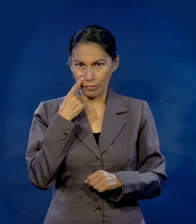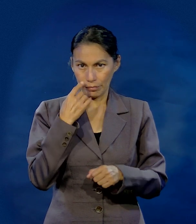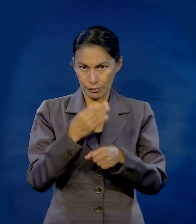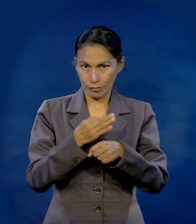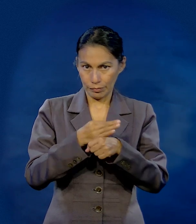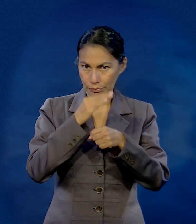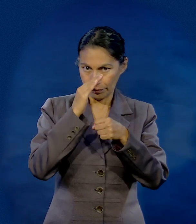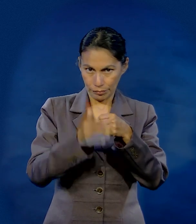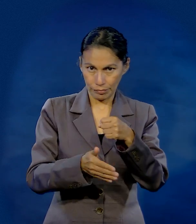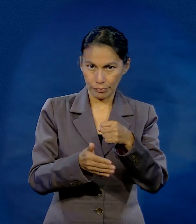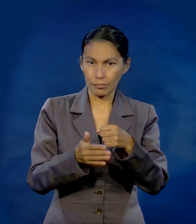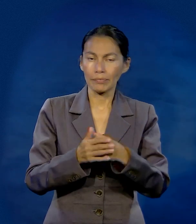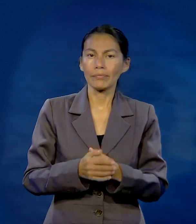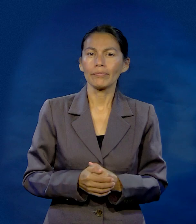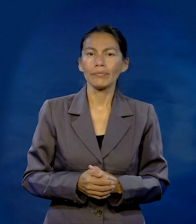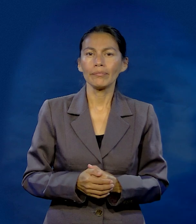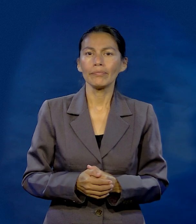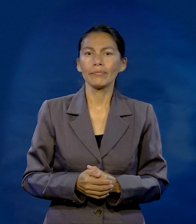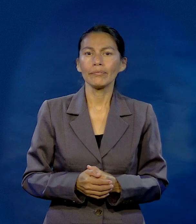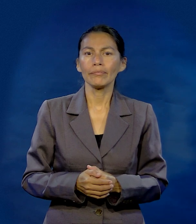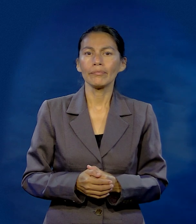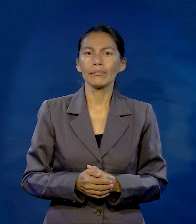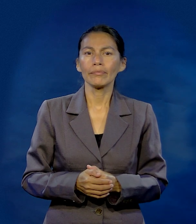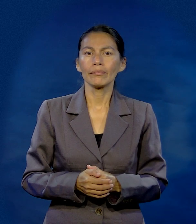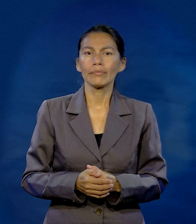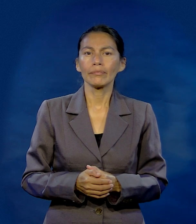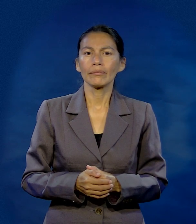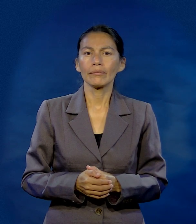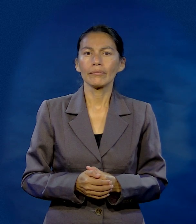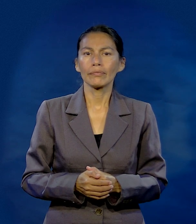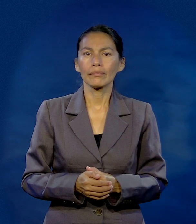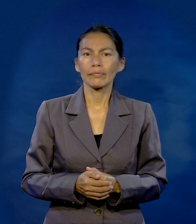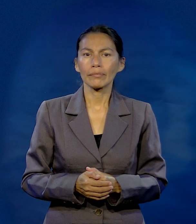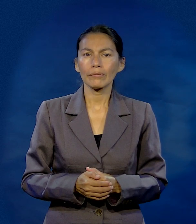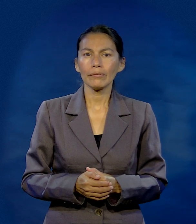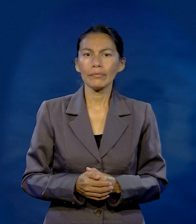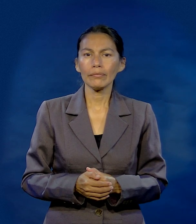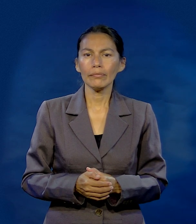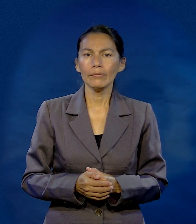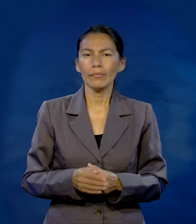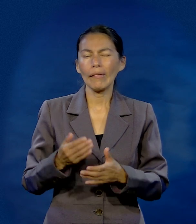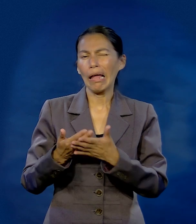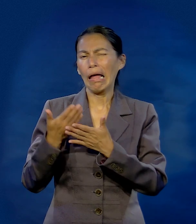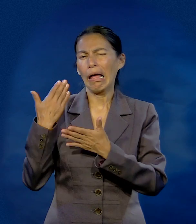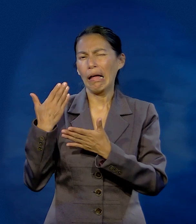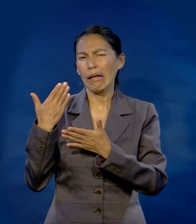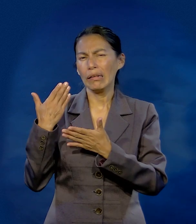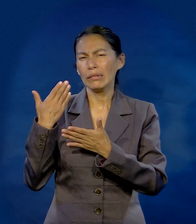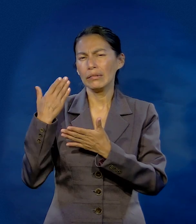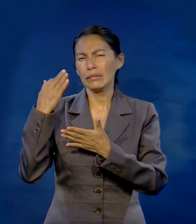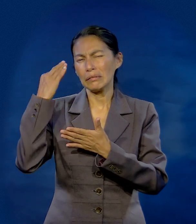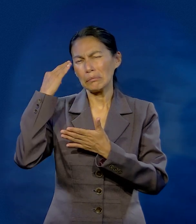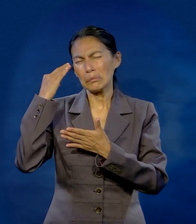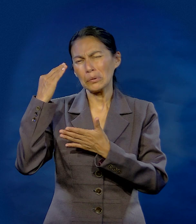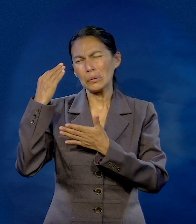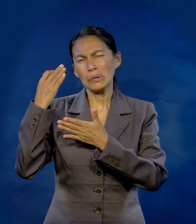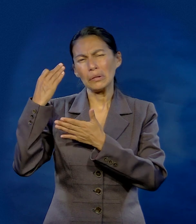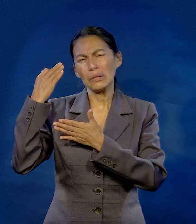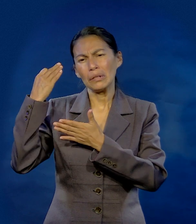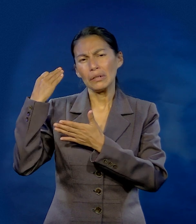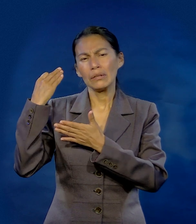eso sería doloroso por favor vuelve a decir al de al lado que nunca el Señor te diga necio dile así al de al lado